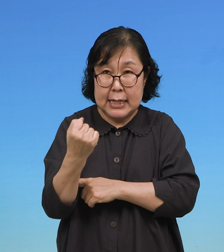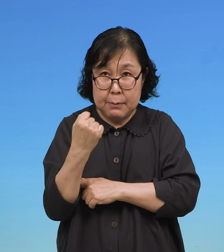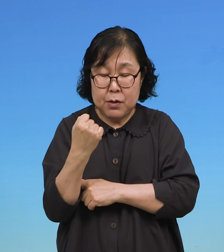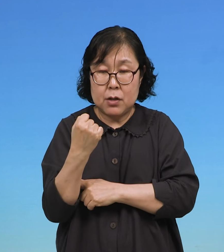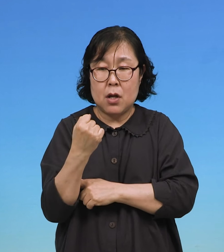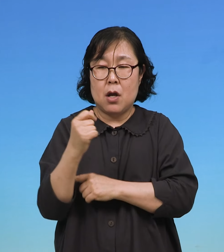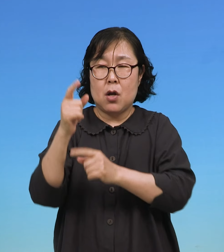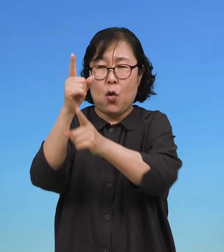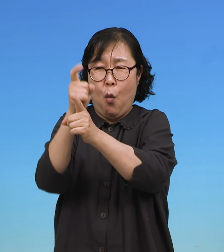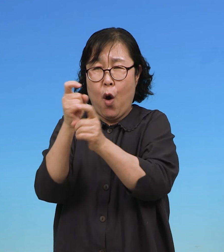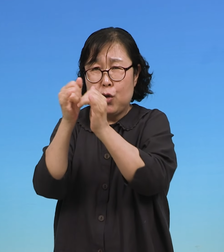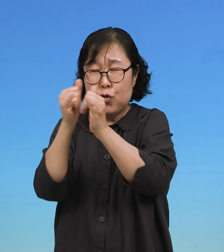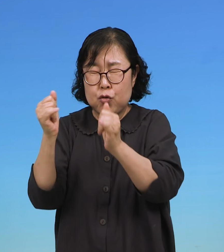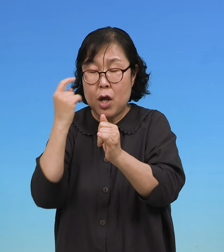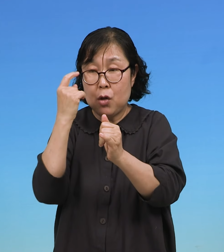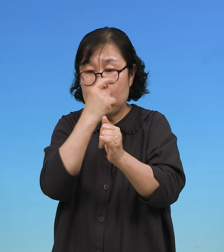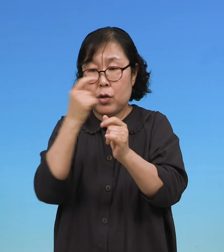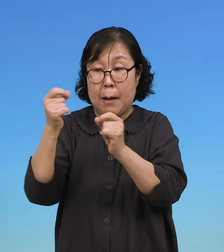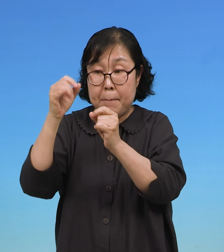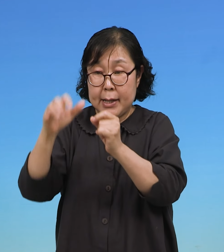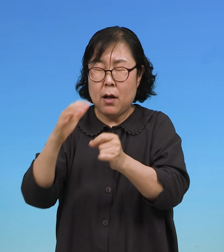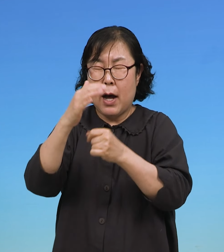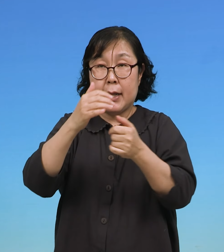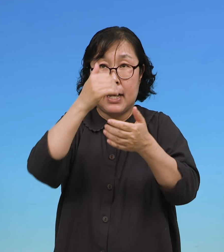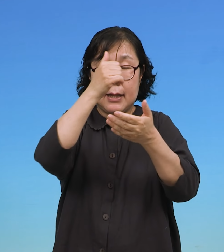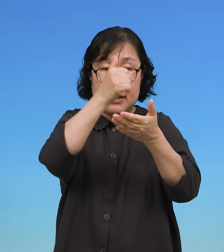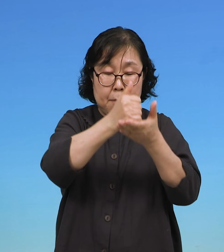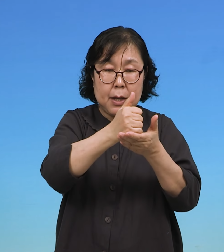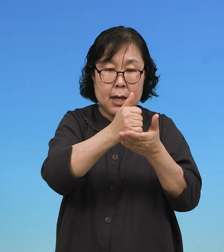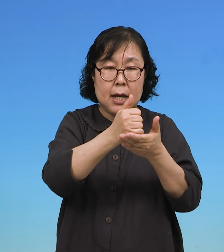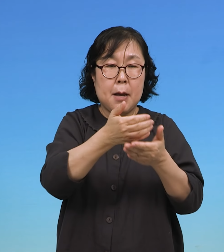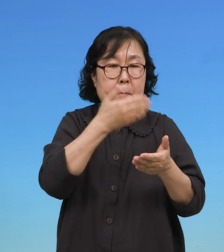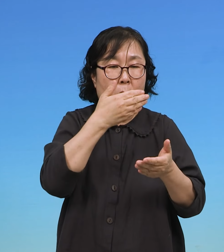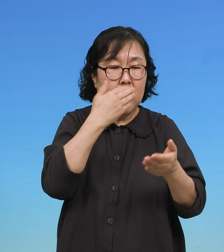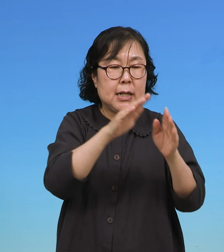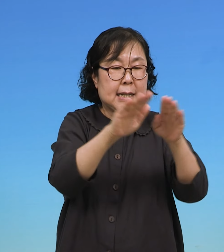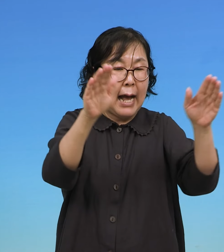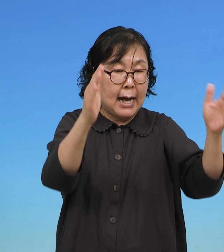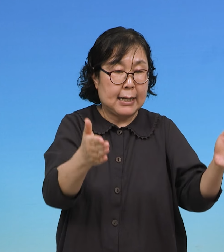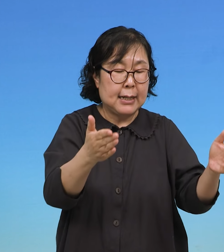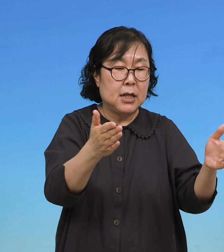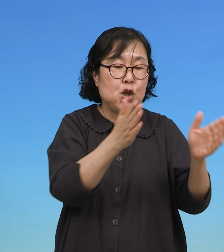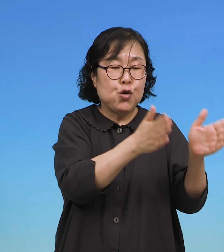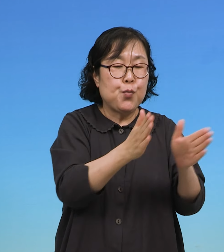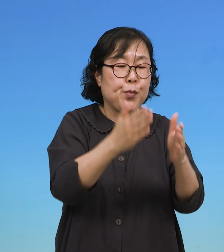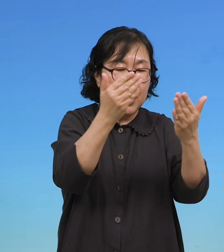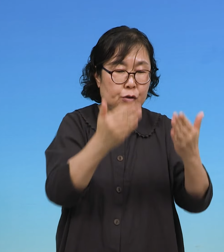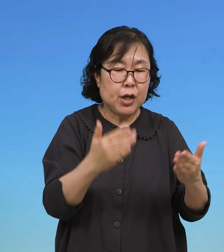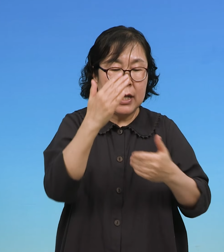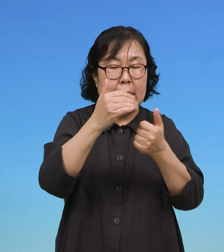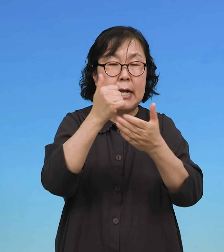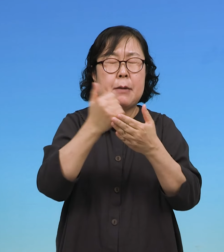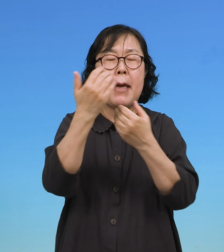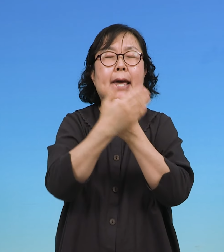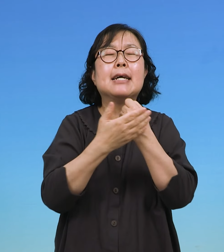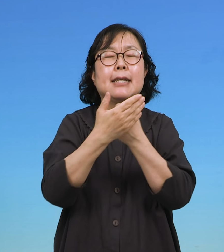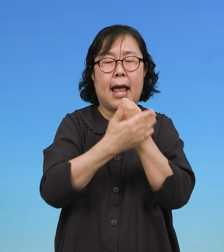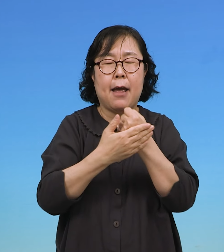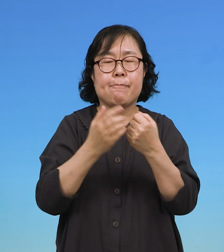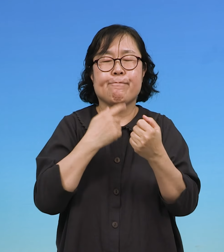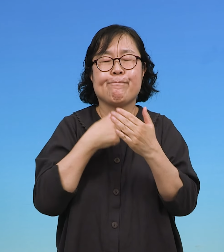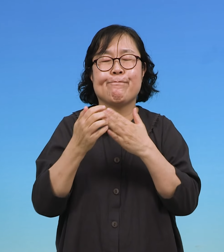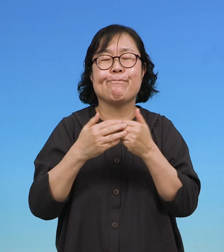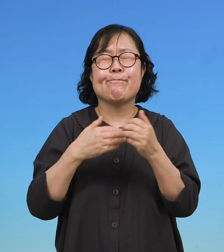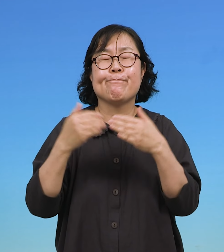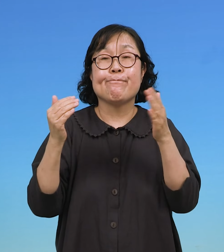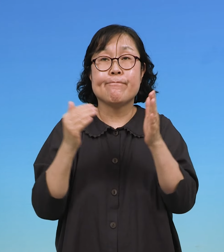목전에서 식탁을 차려주시는 하나님의 호의, 하나님의 은혜, 이것을 경험했기 때문에 이겨낼